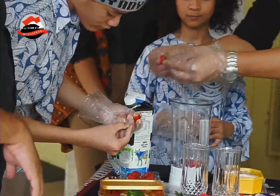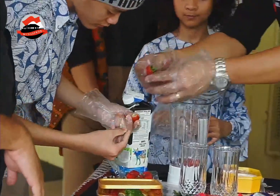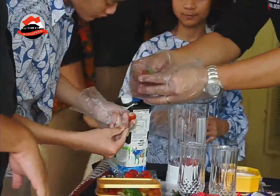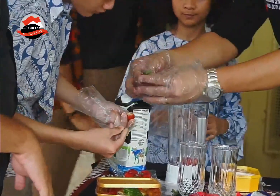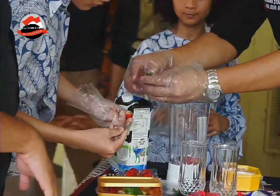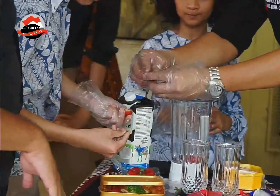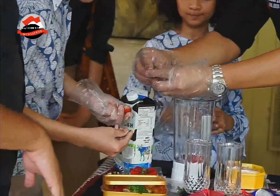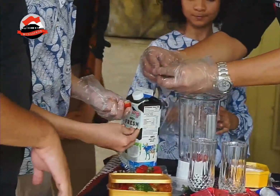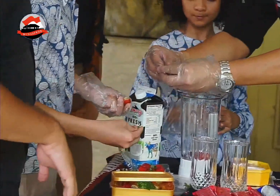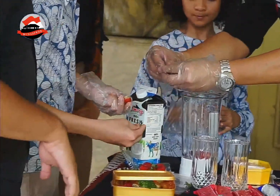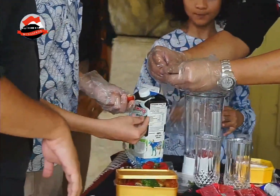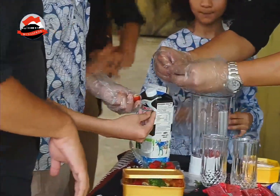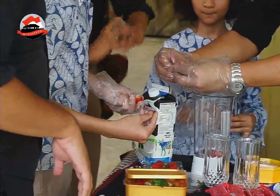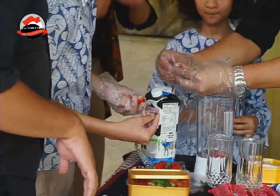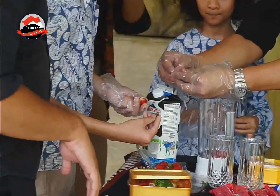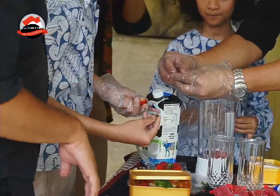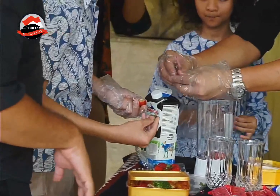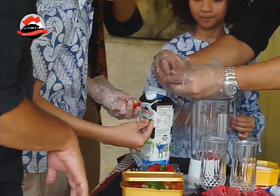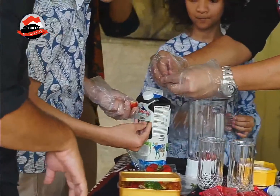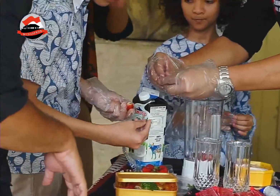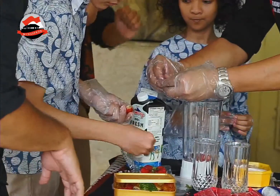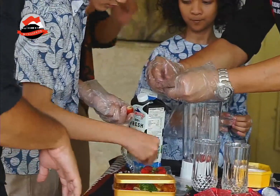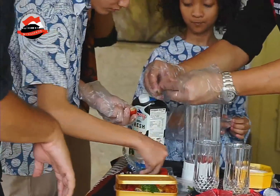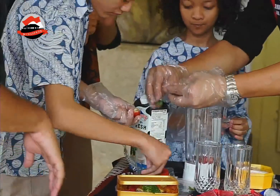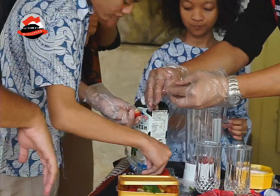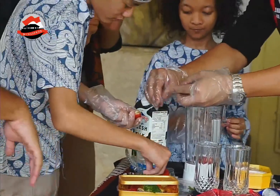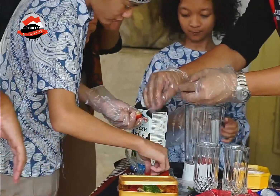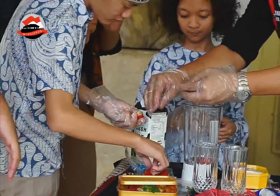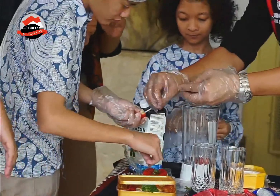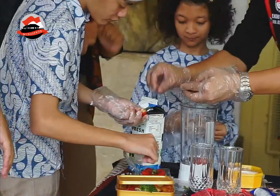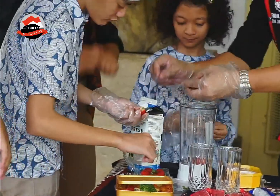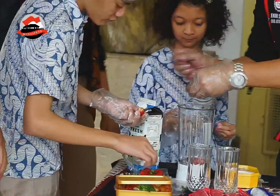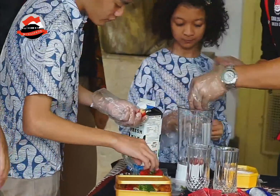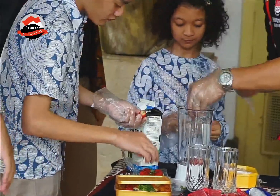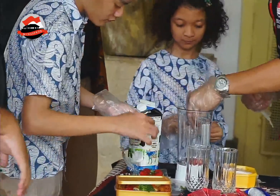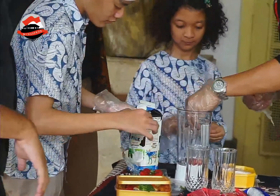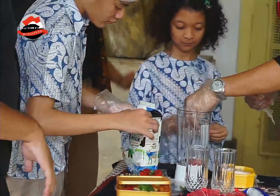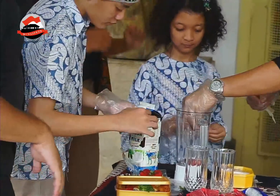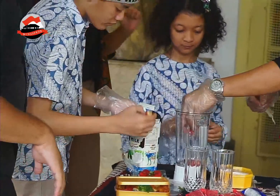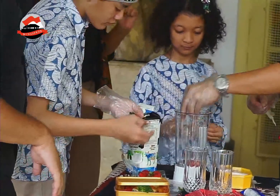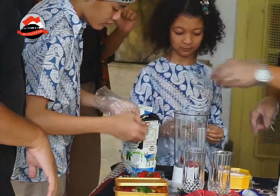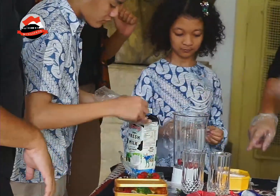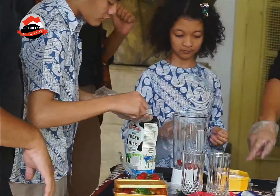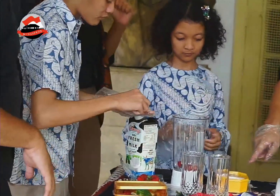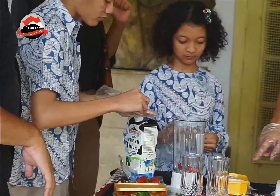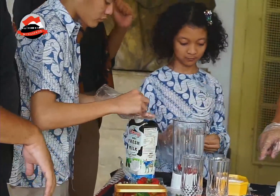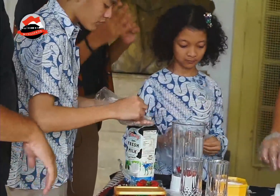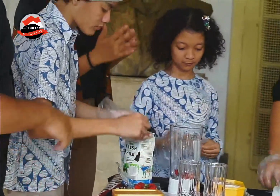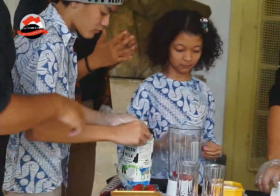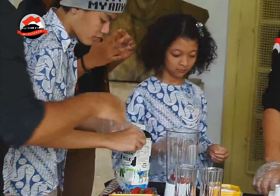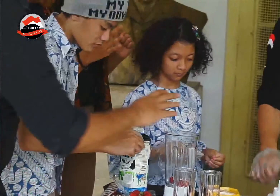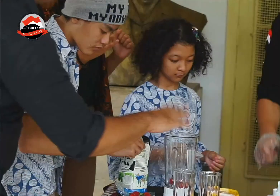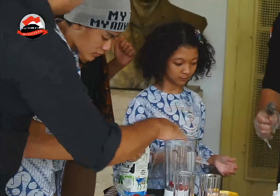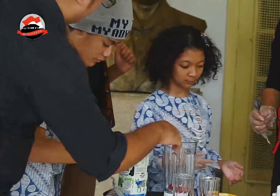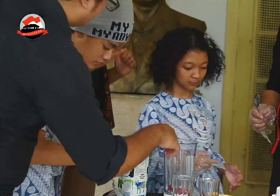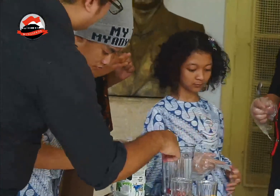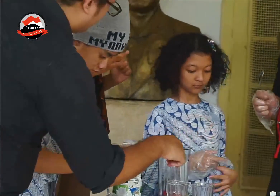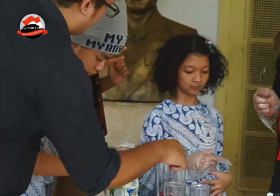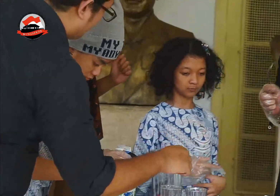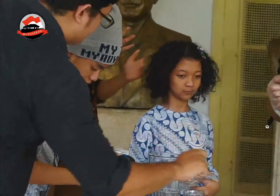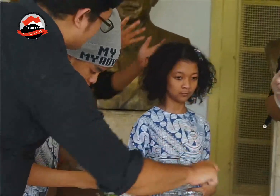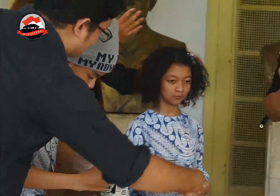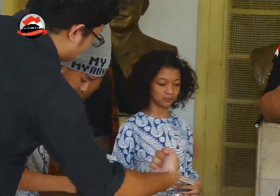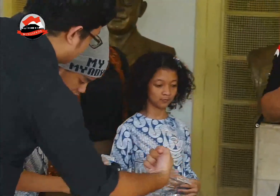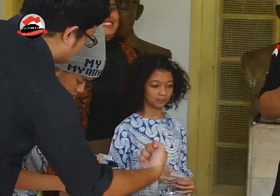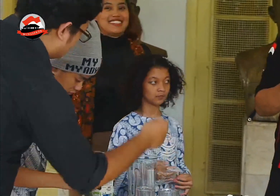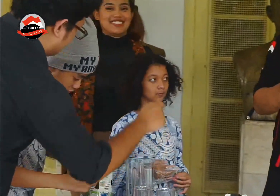Oke, chef. Mau tanya nih chef, sambil Nada sama Paul mempersiapkan. Sini ya. Ini kita akan bikin apa? Kita terus mau resepnya bikin seperti